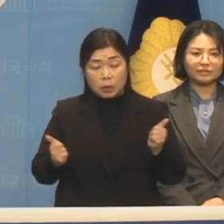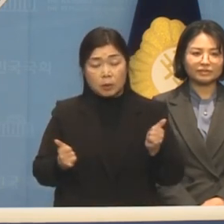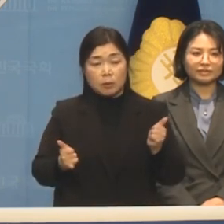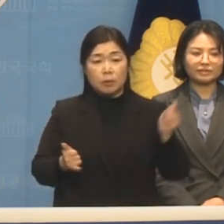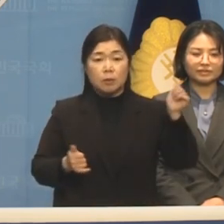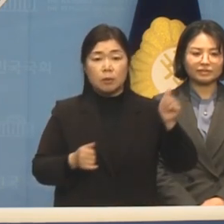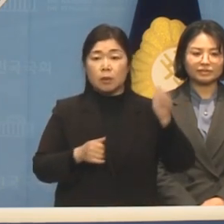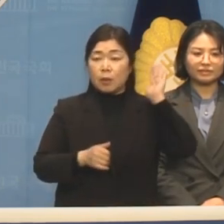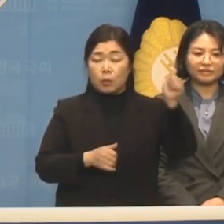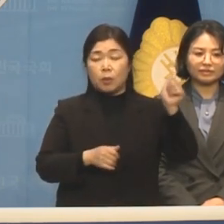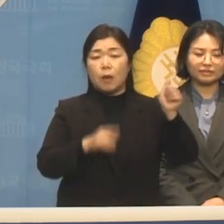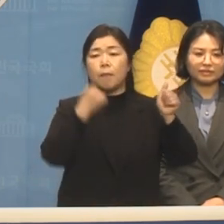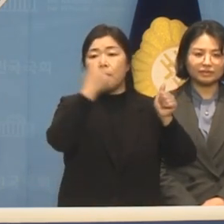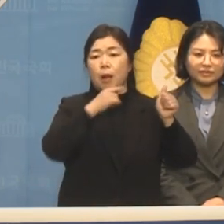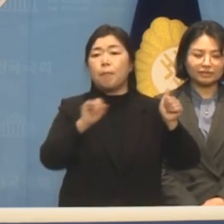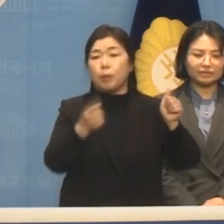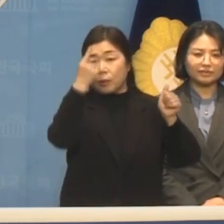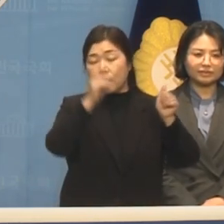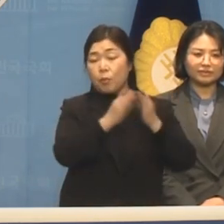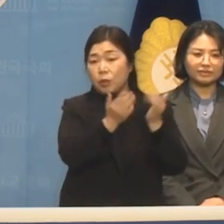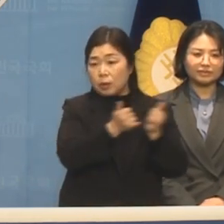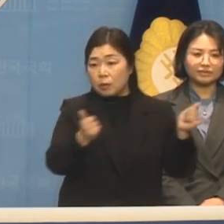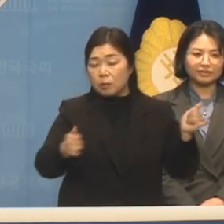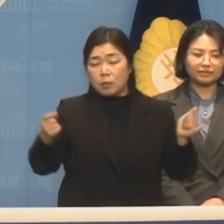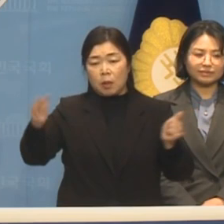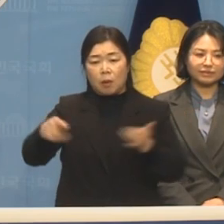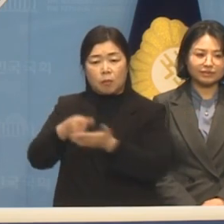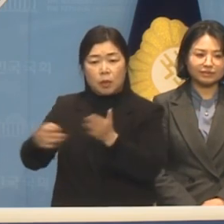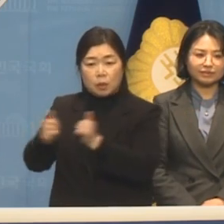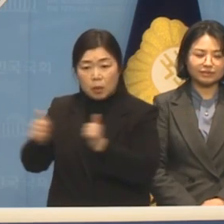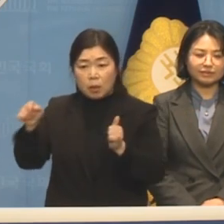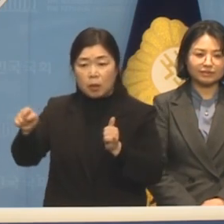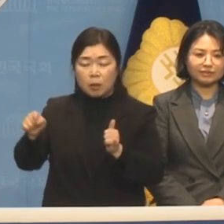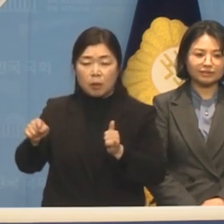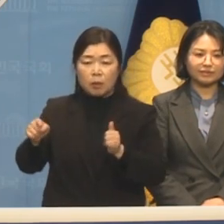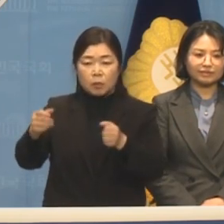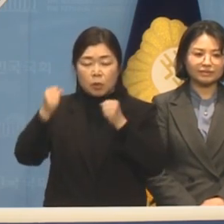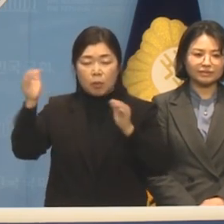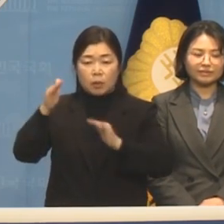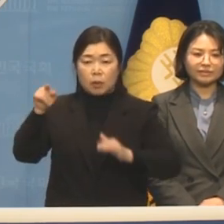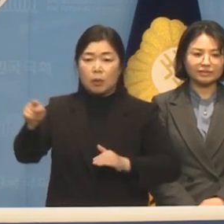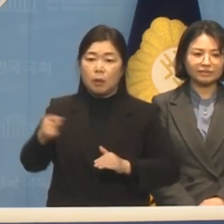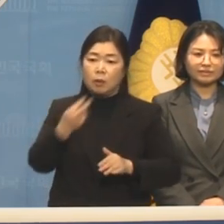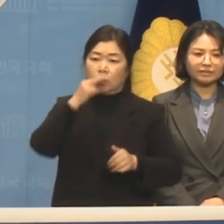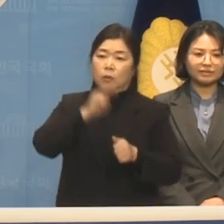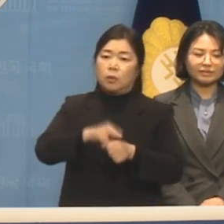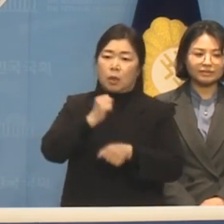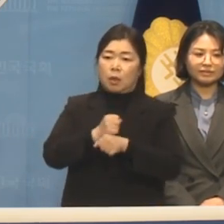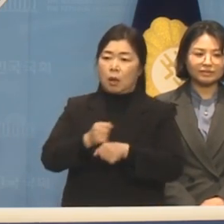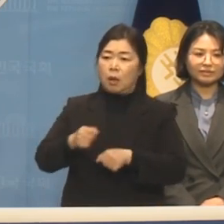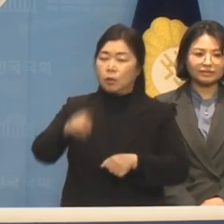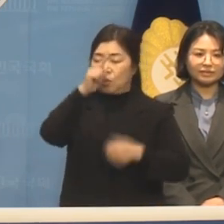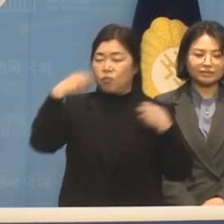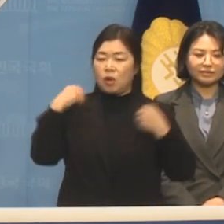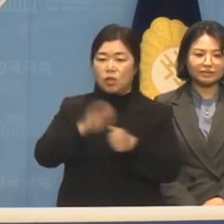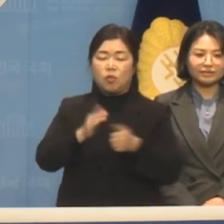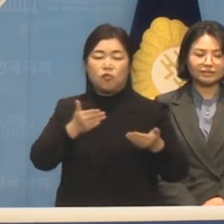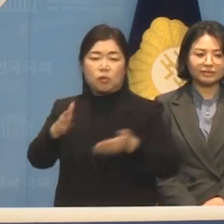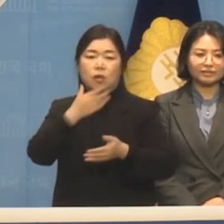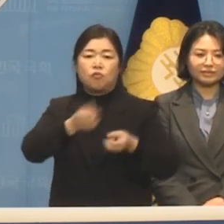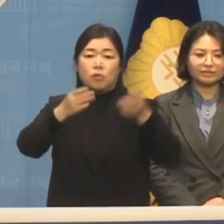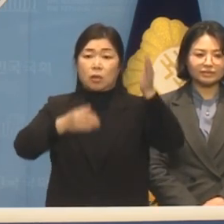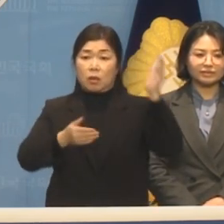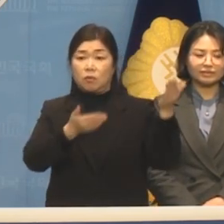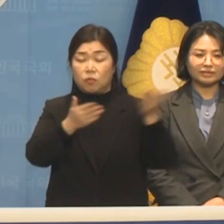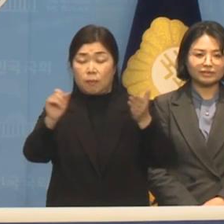대통령이 예산 삭감의 가장 큰 피해자들인 졸업생들 앞에서 도전하라며 정부가 힘껏 지원하겠다는 축사를 한